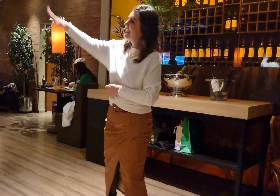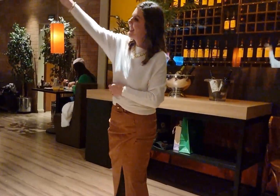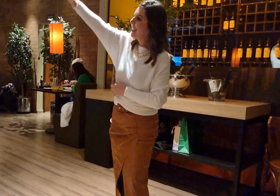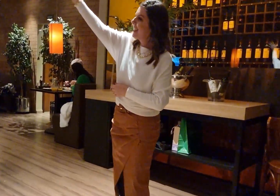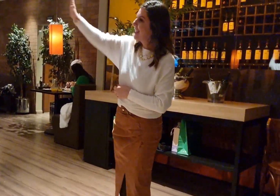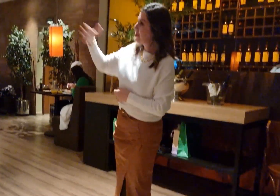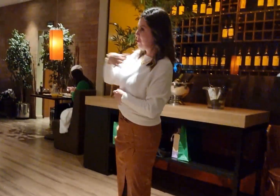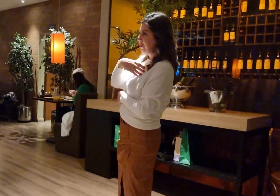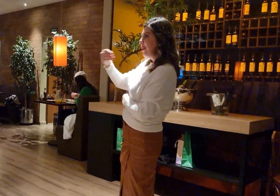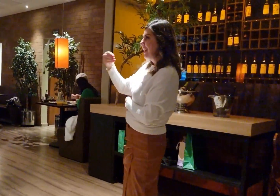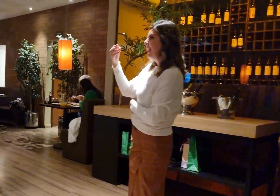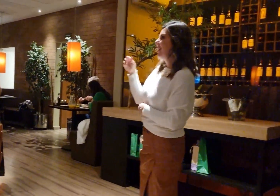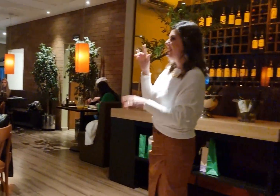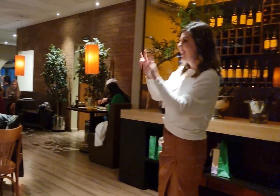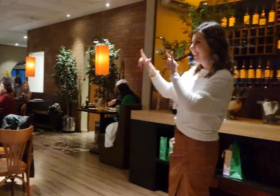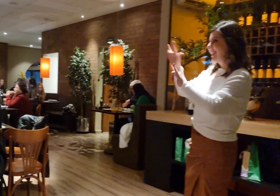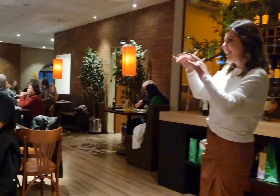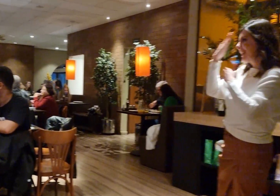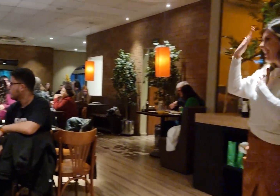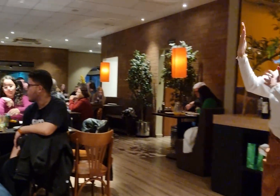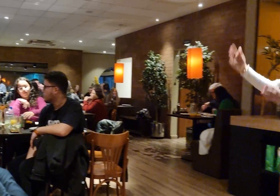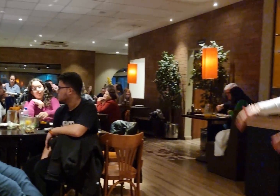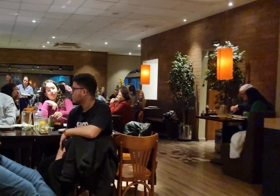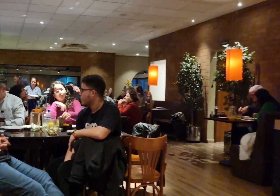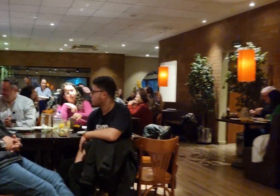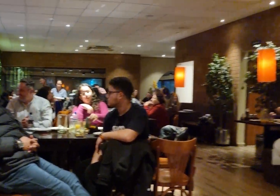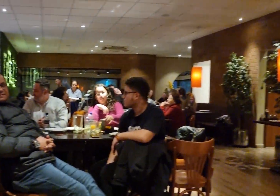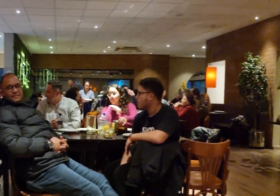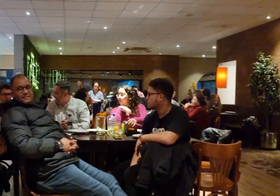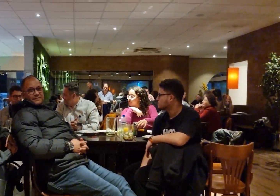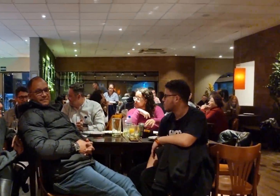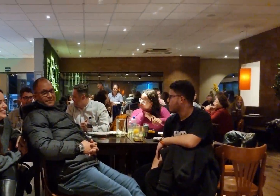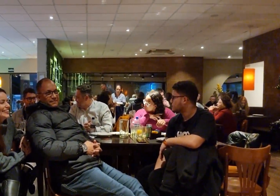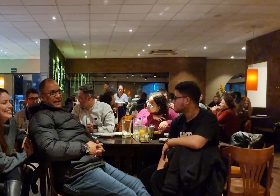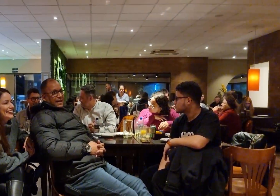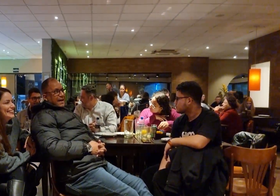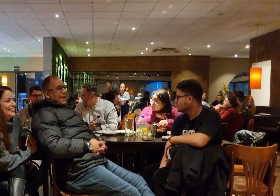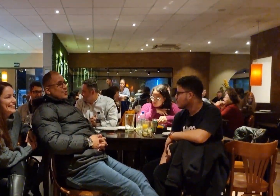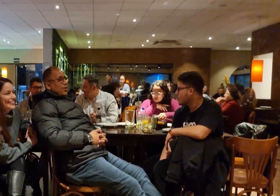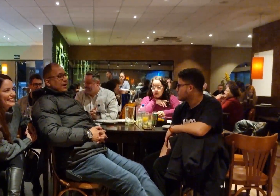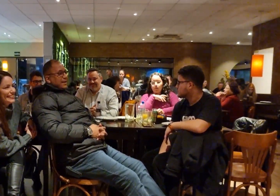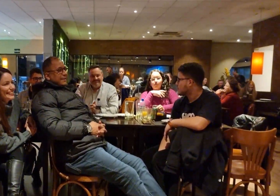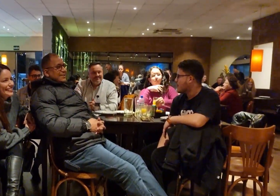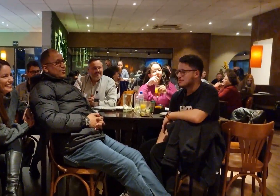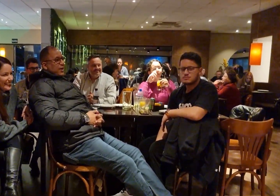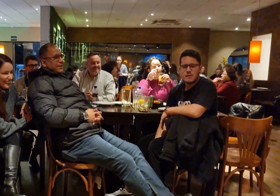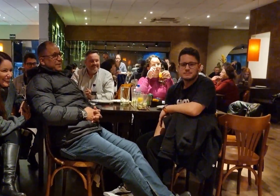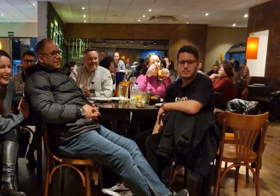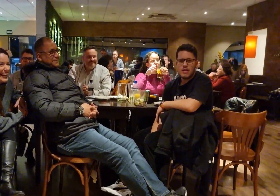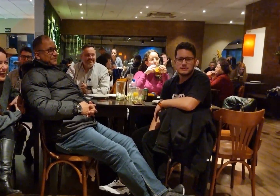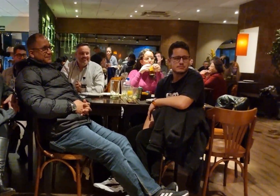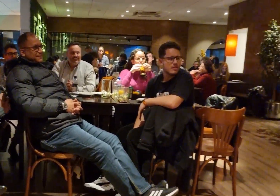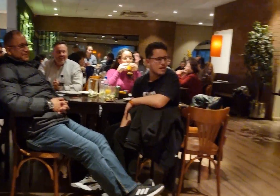Então, filho, amo você. A sogra, cadê a sogra?